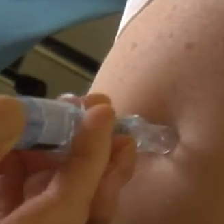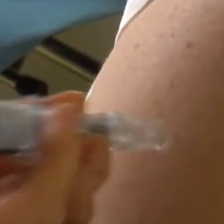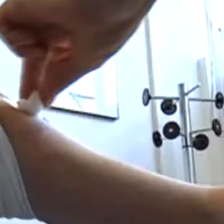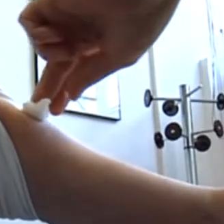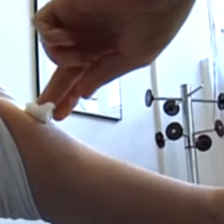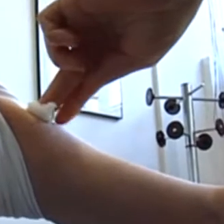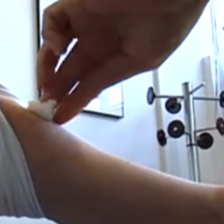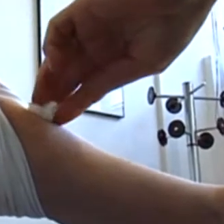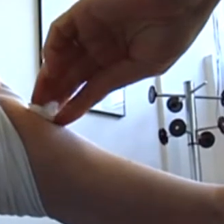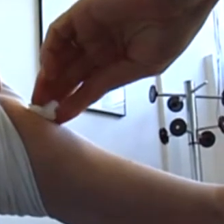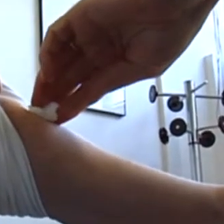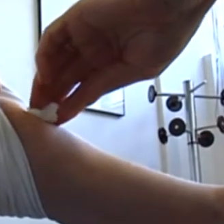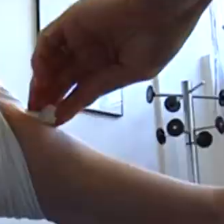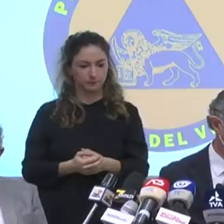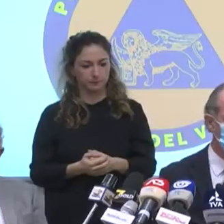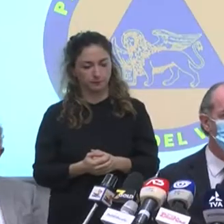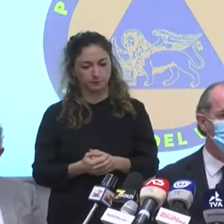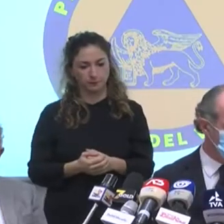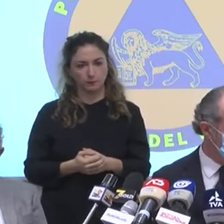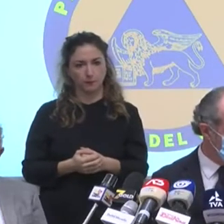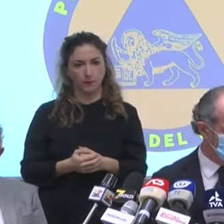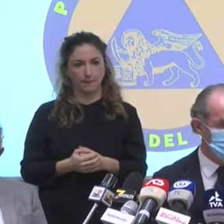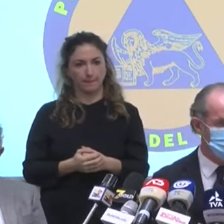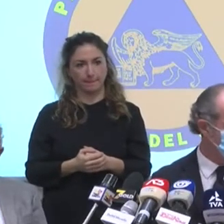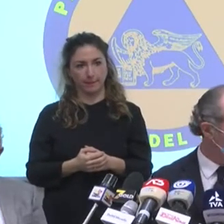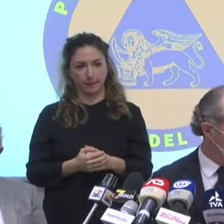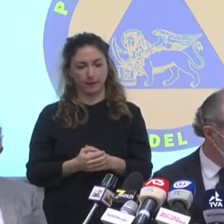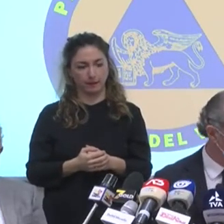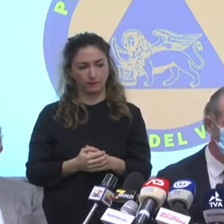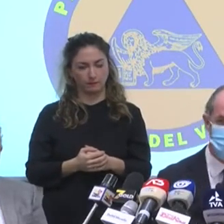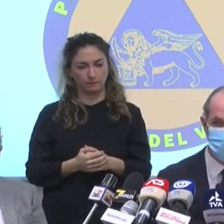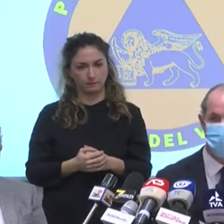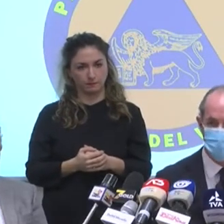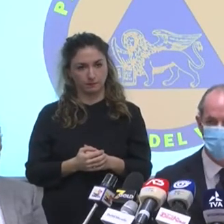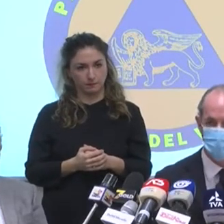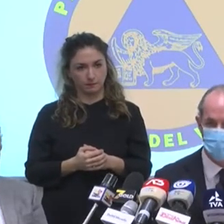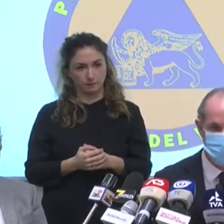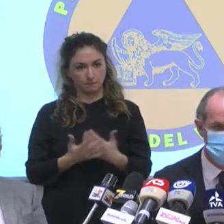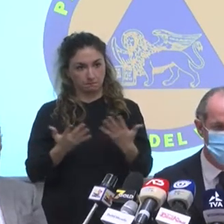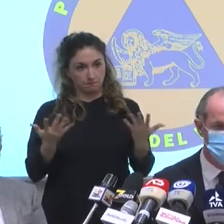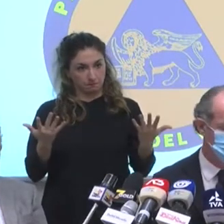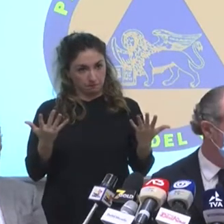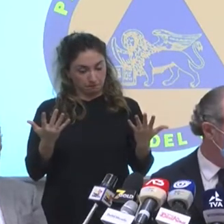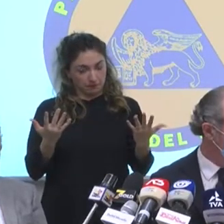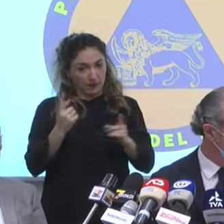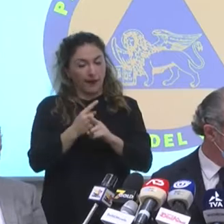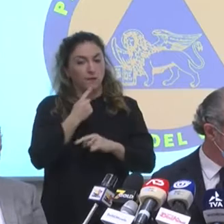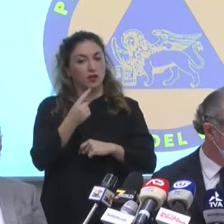del 12,48. A onor del vero, ma non voglio che lo prendiate come un dato